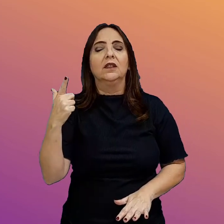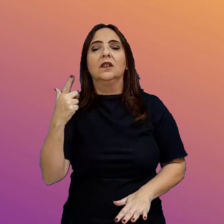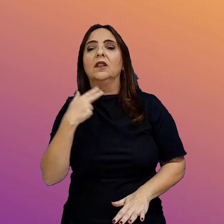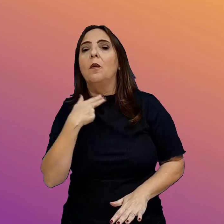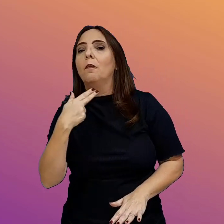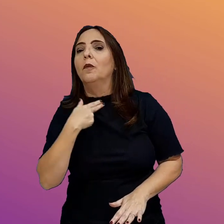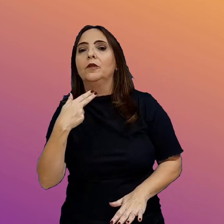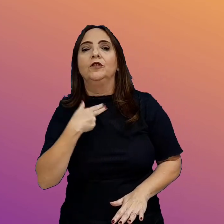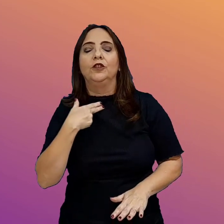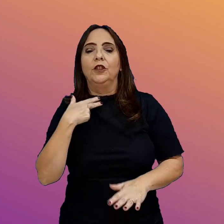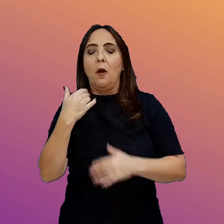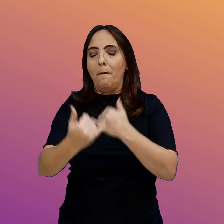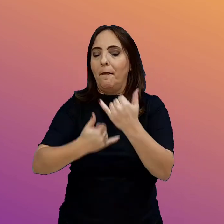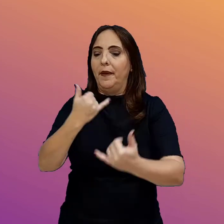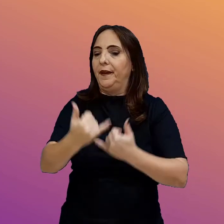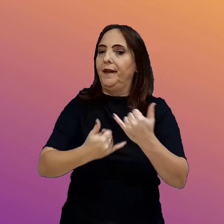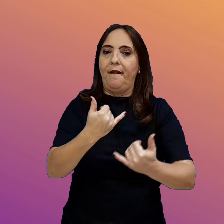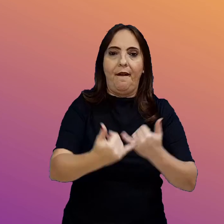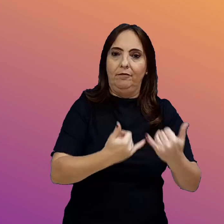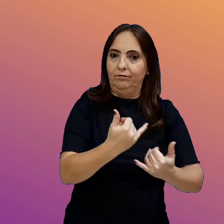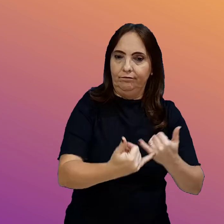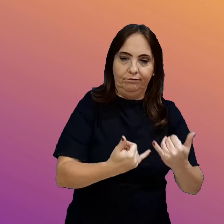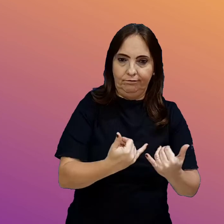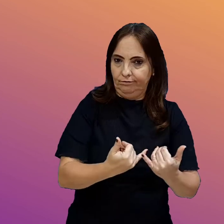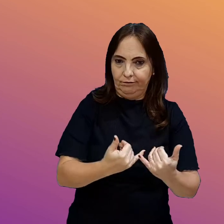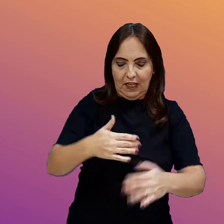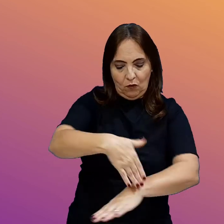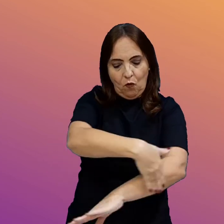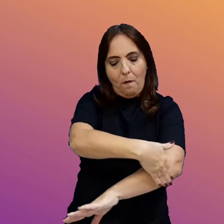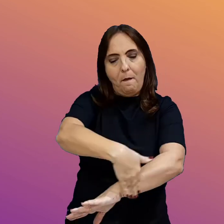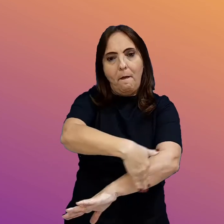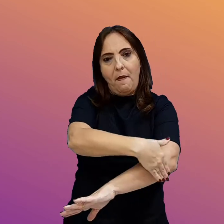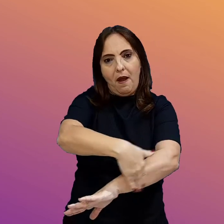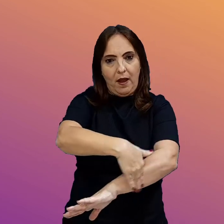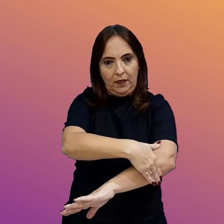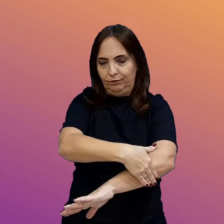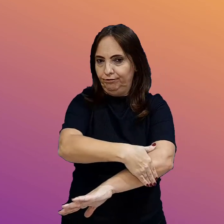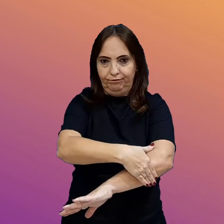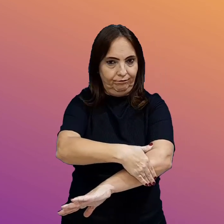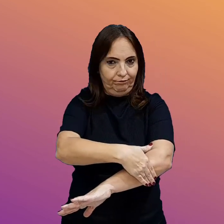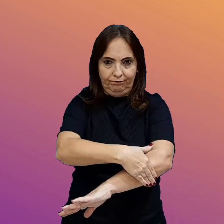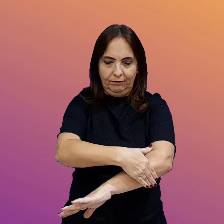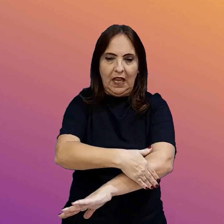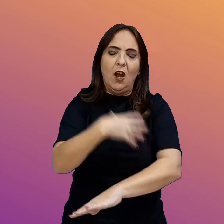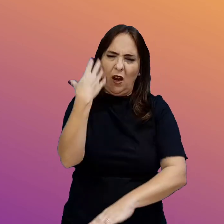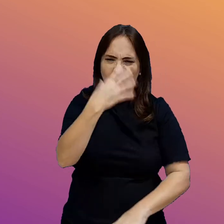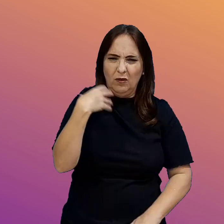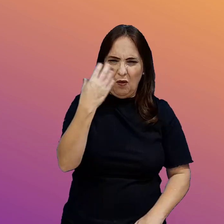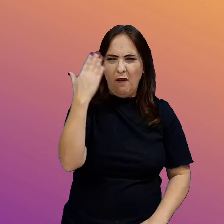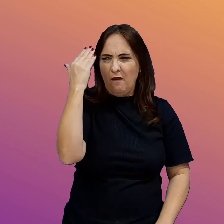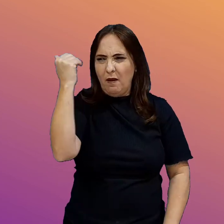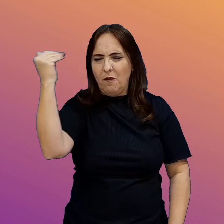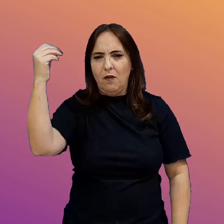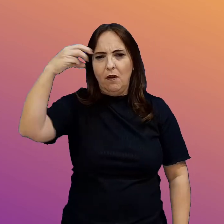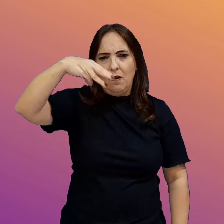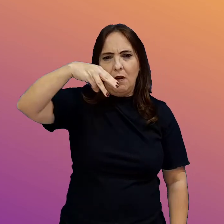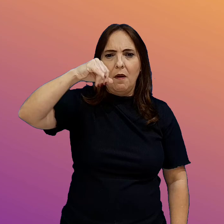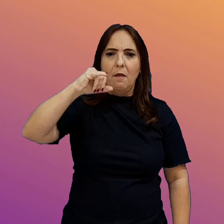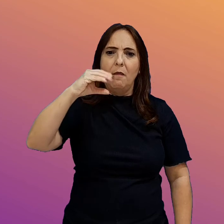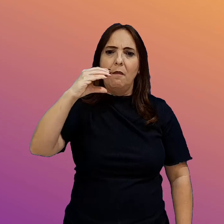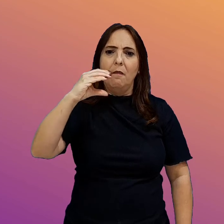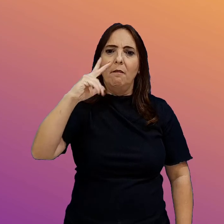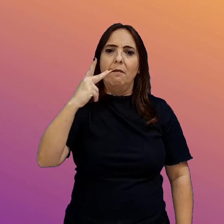permissão para ir brincar com as outras crianças do bairro. Eles só podiam ficar ali dentro de casa,